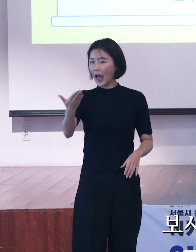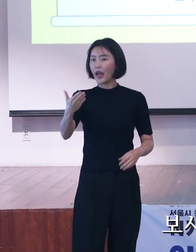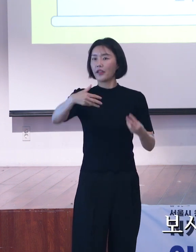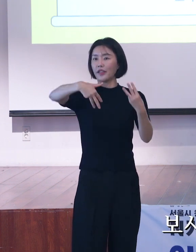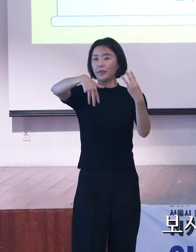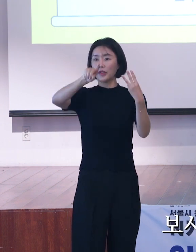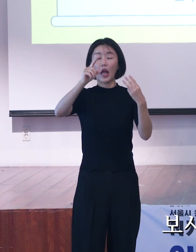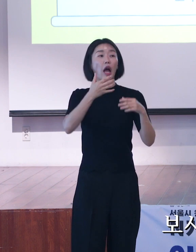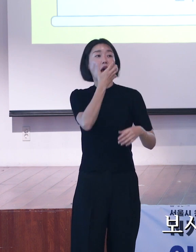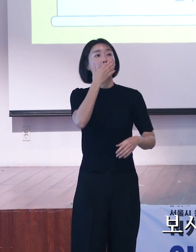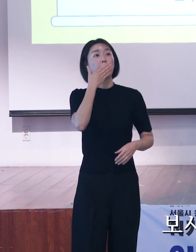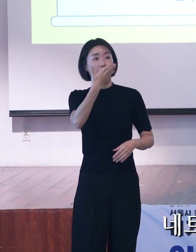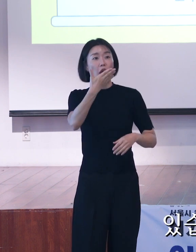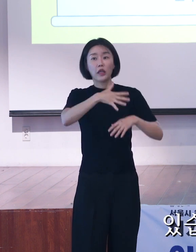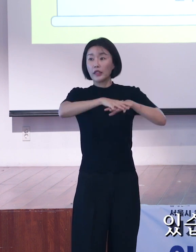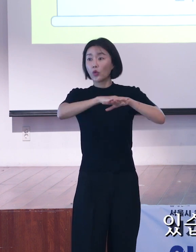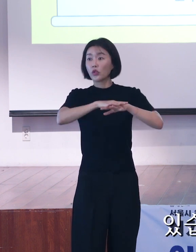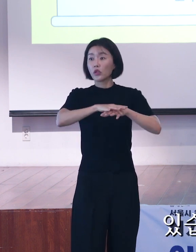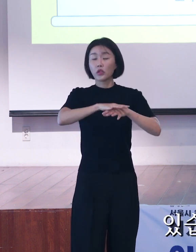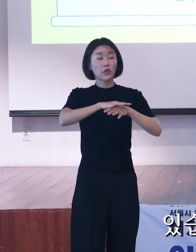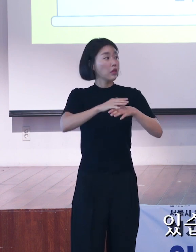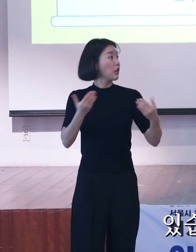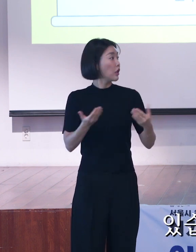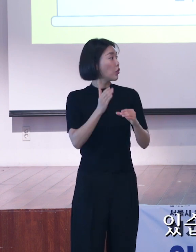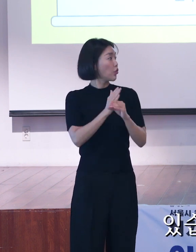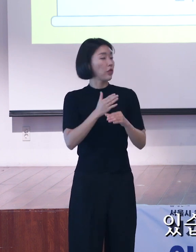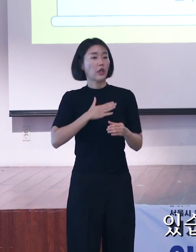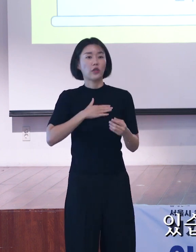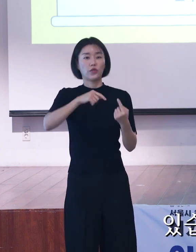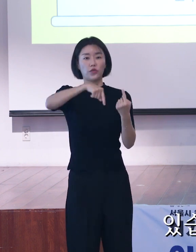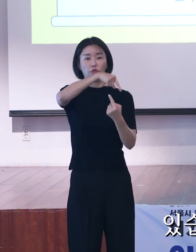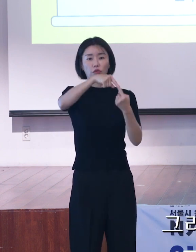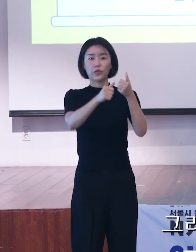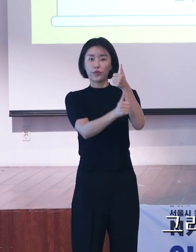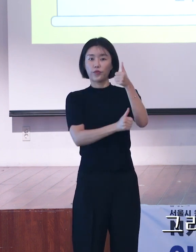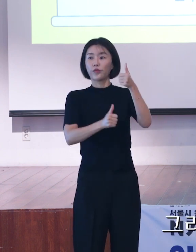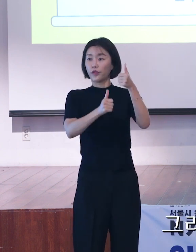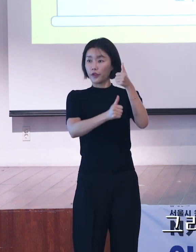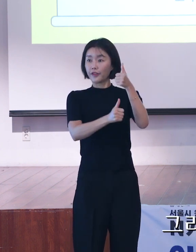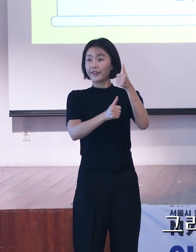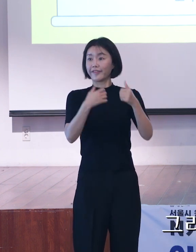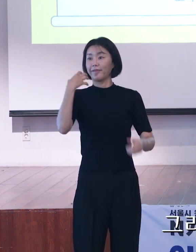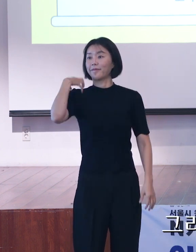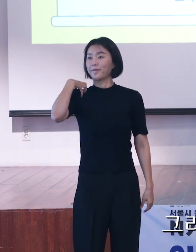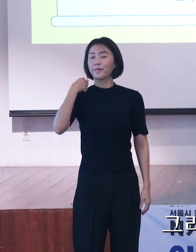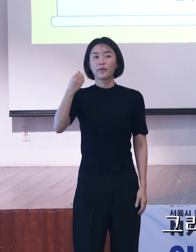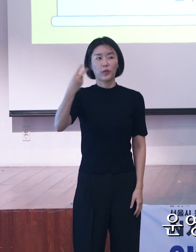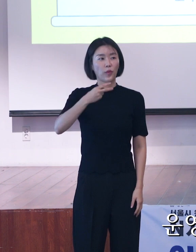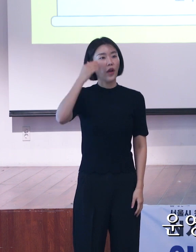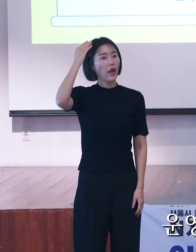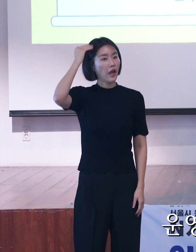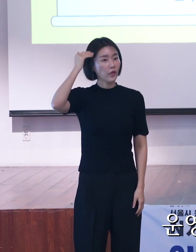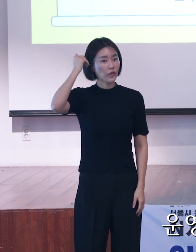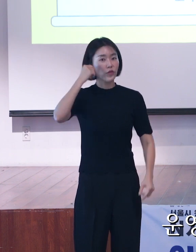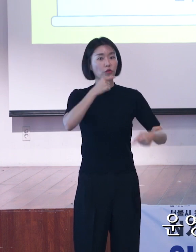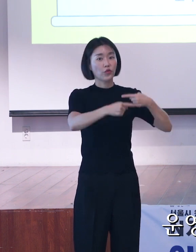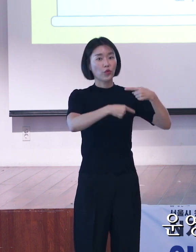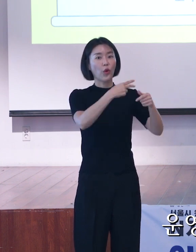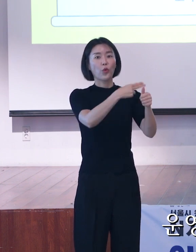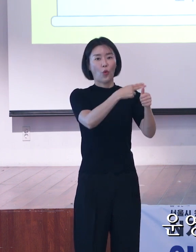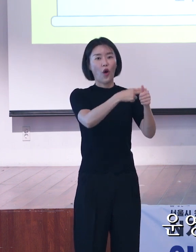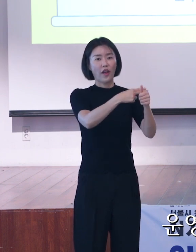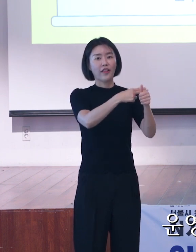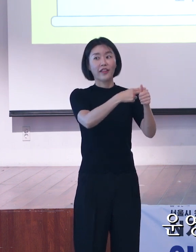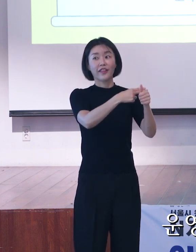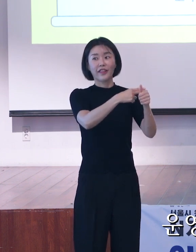활동하고 있습니다. 그리고 저는 코다코리아 운영위원으로 활동하고 있고, 그리고 한국